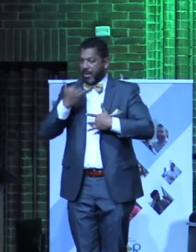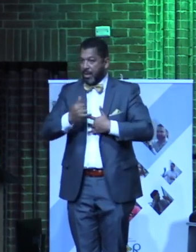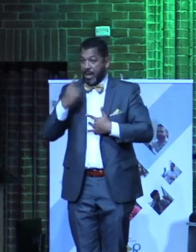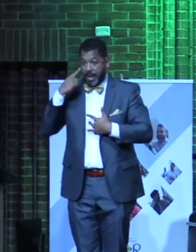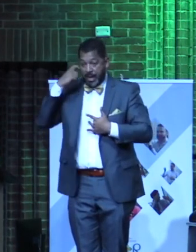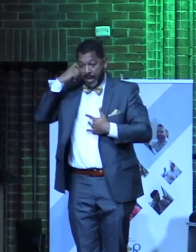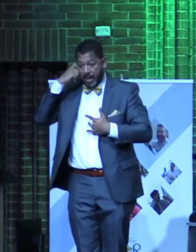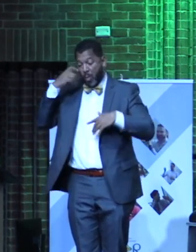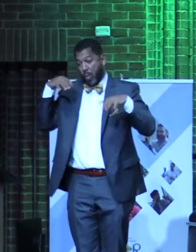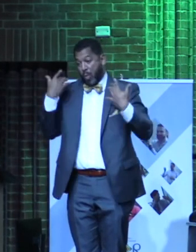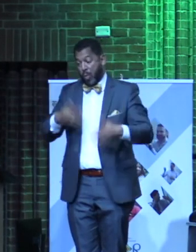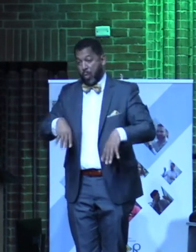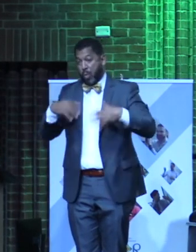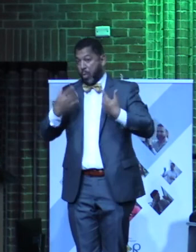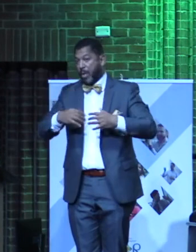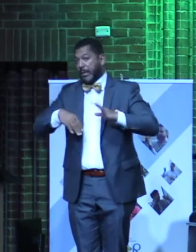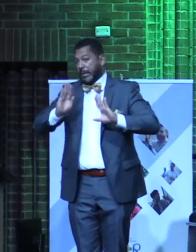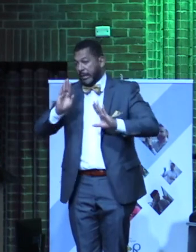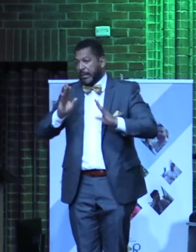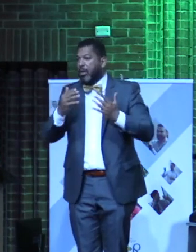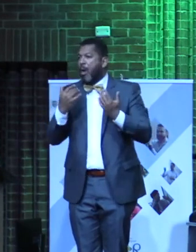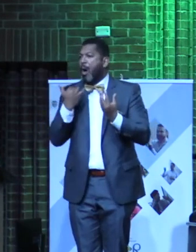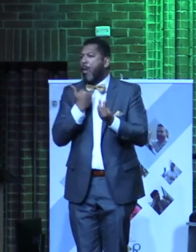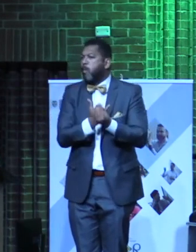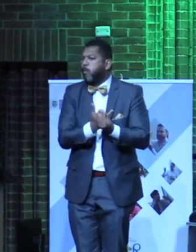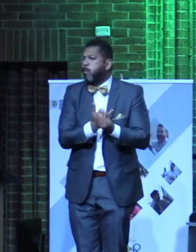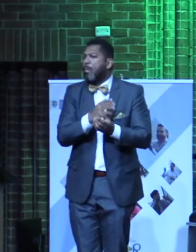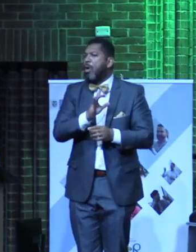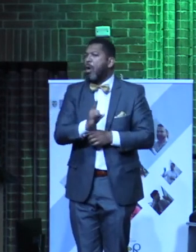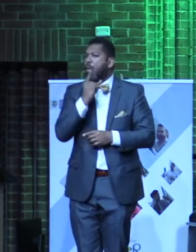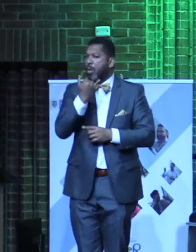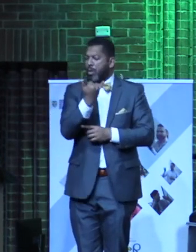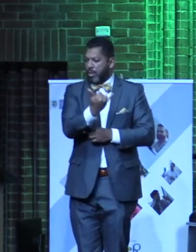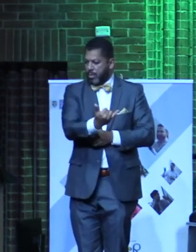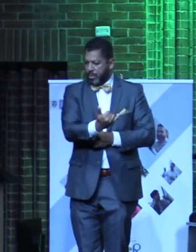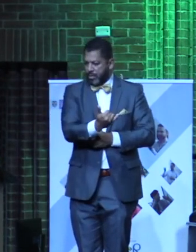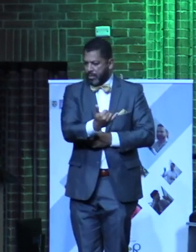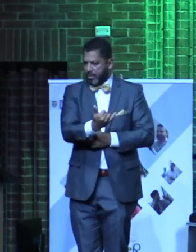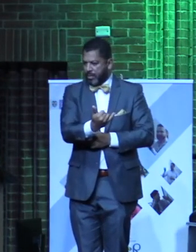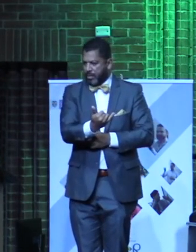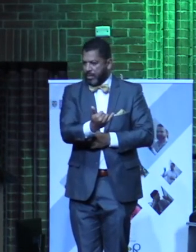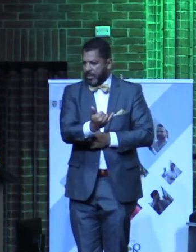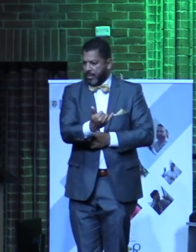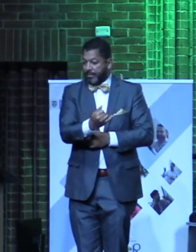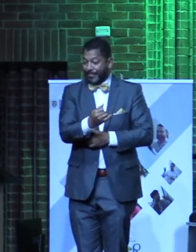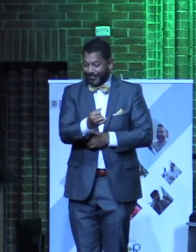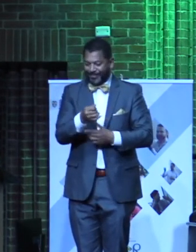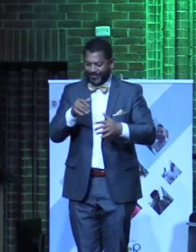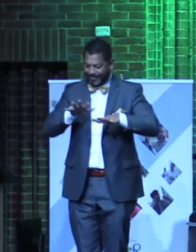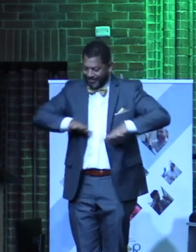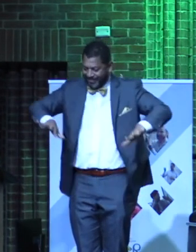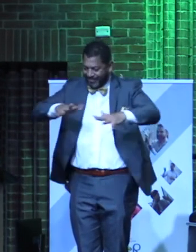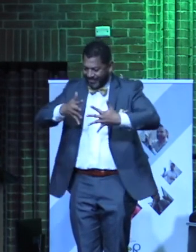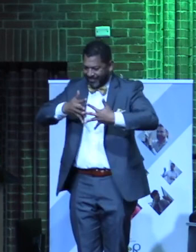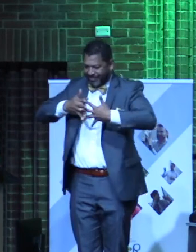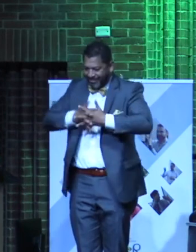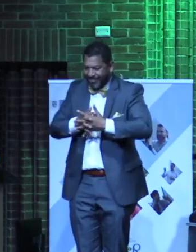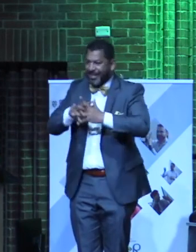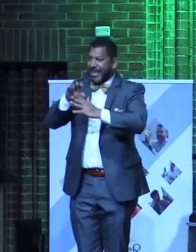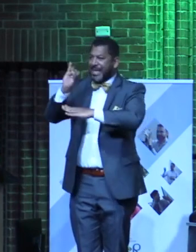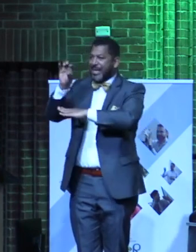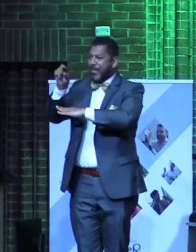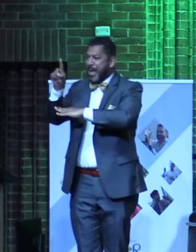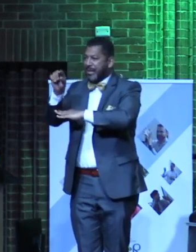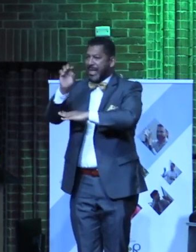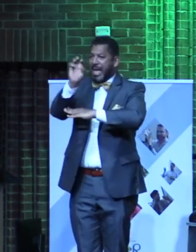quedan es poder consolidar más a fondo la incorporación de ajustes razonables con los prestadores de servicio de